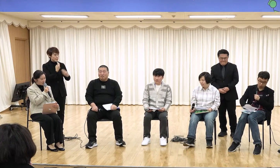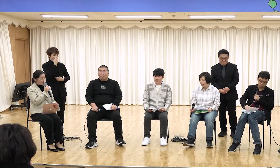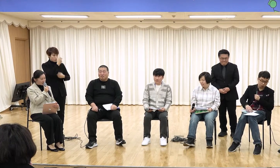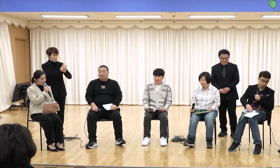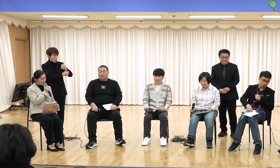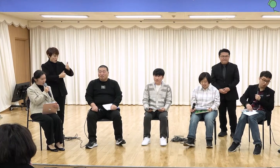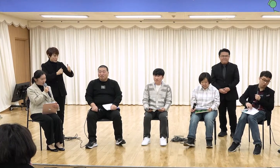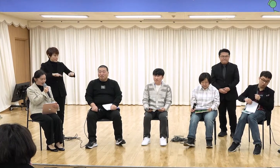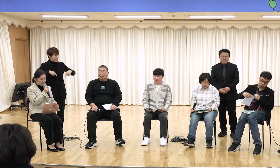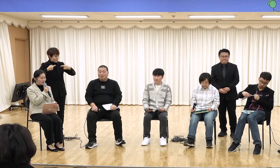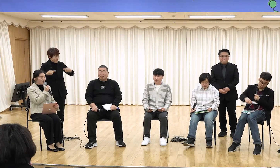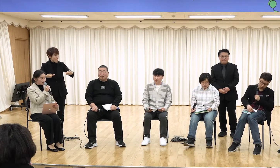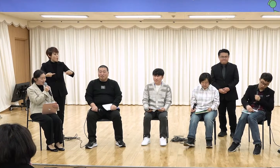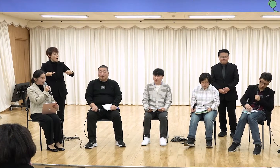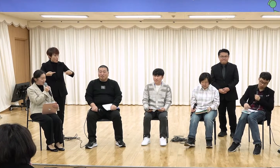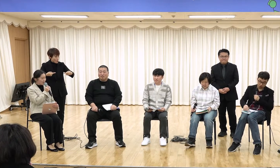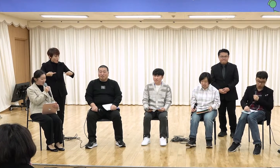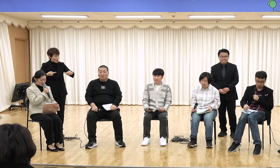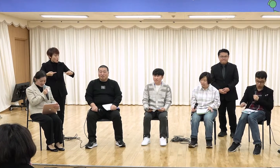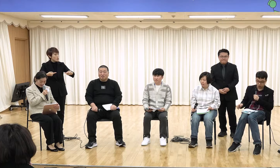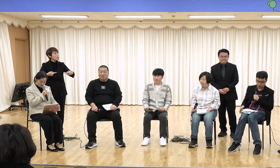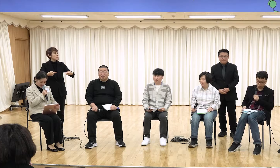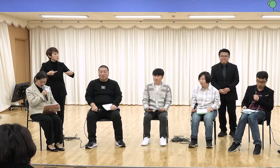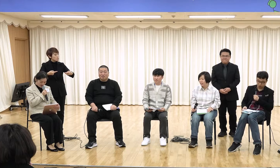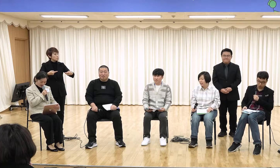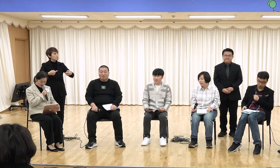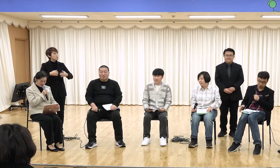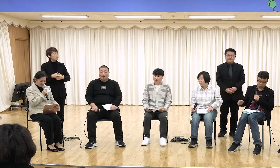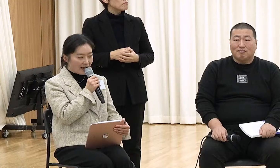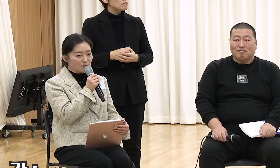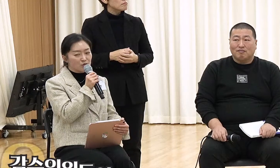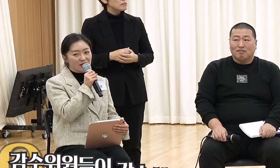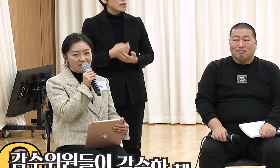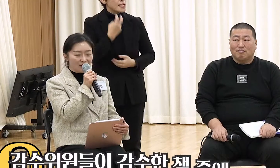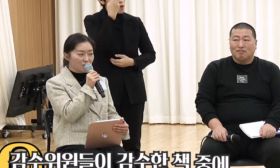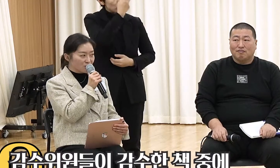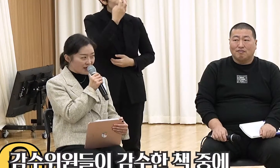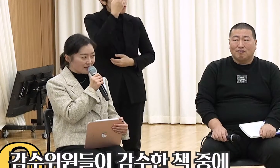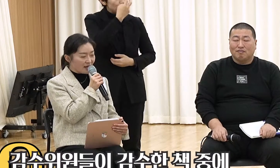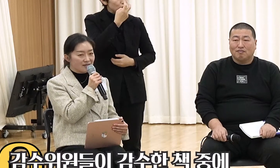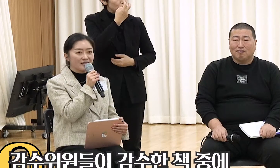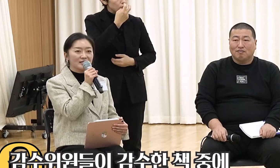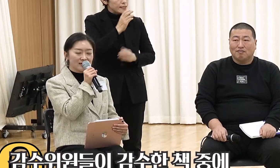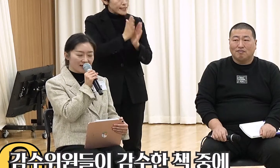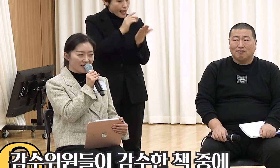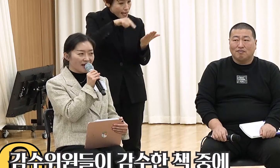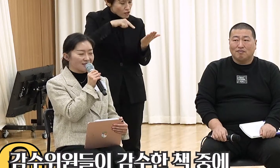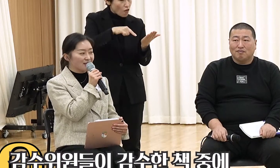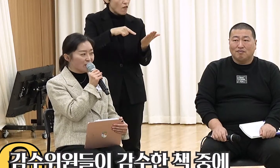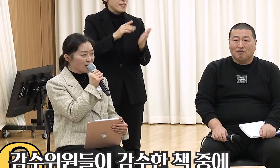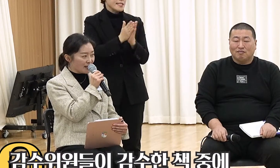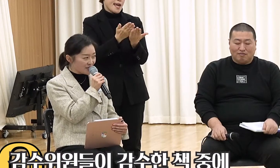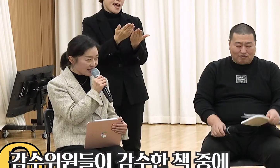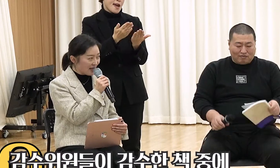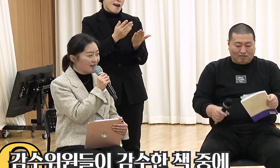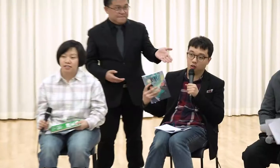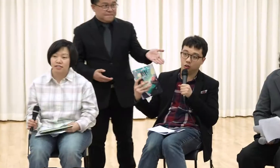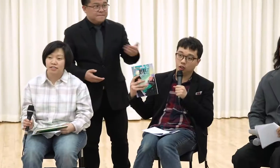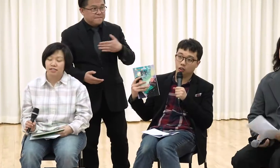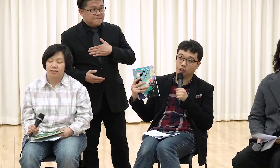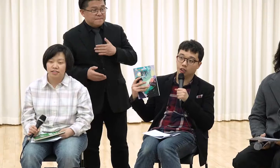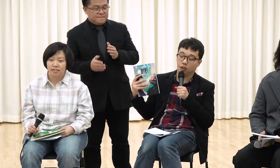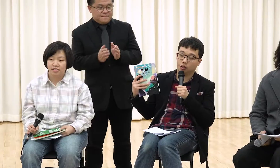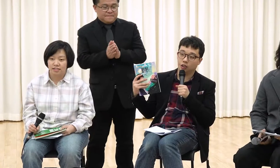감수위원으로 참여하셨고 그 감수위원을 대표하셔서 이 자리에 오셨는데요. 감수한 책 중에 나는 이 책이 가장 기억에 남는다.